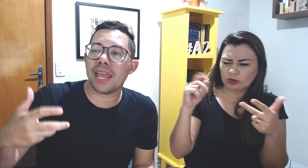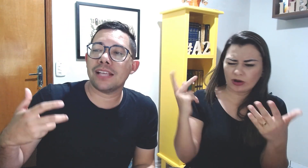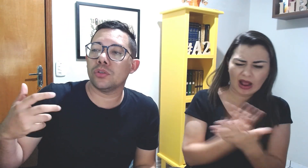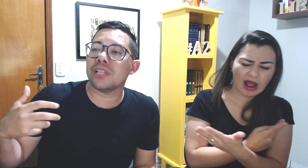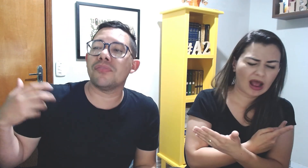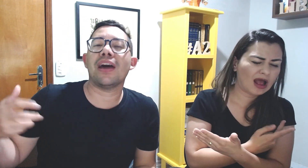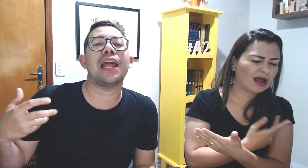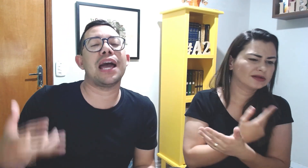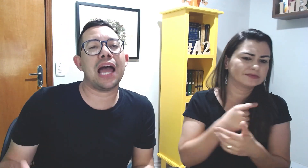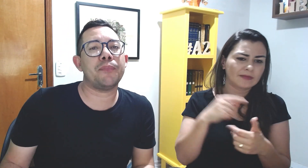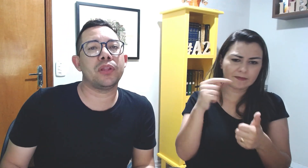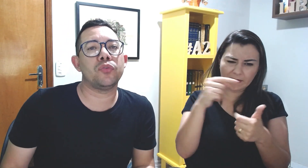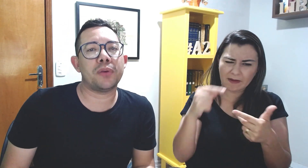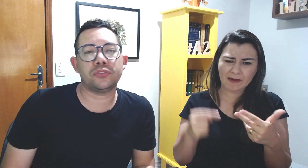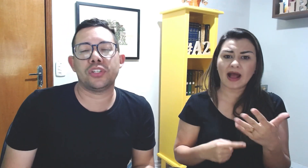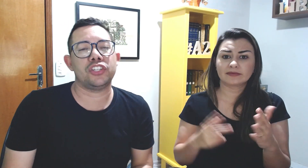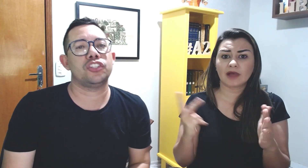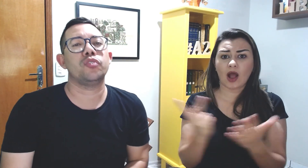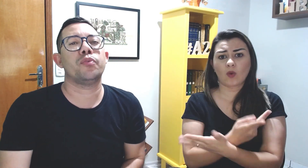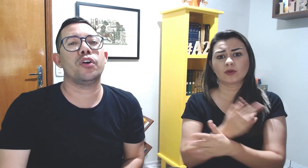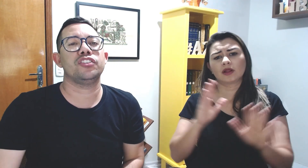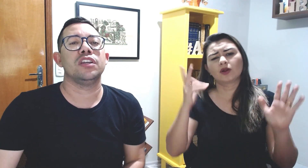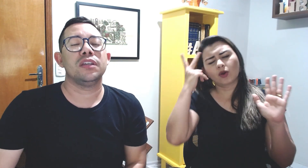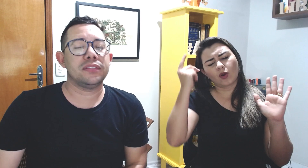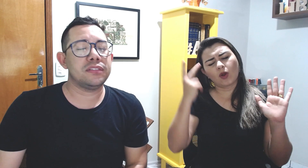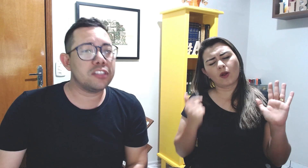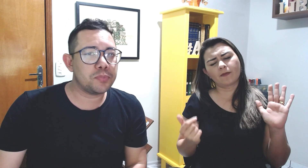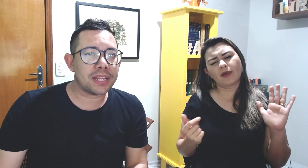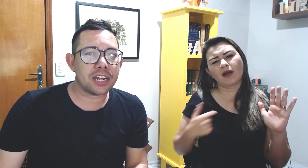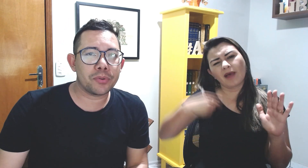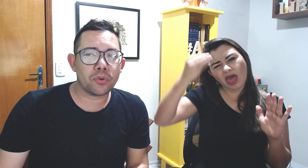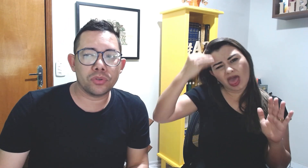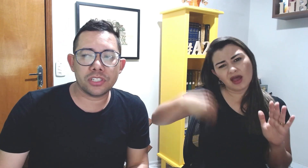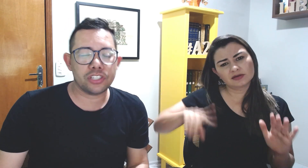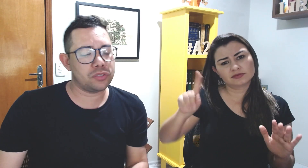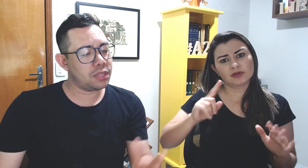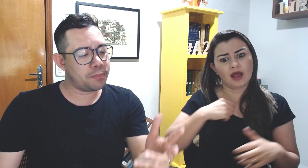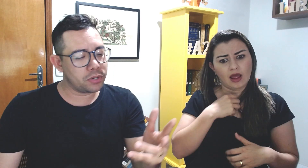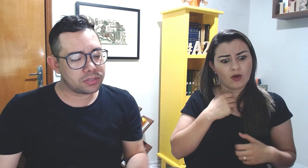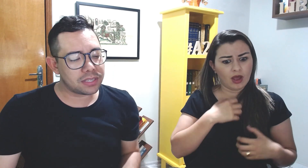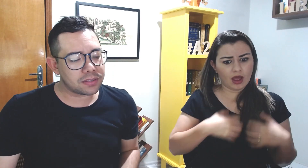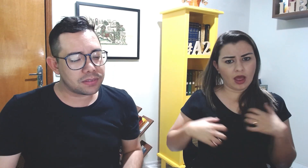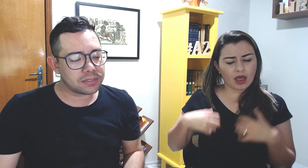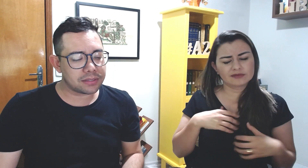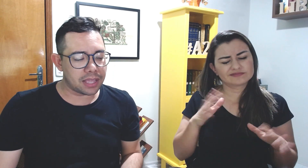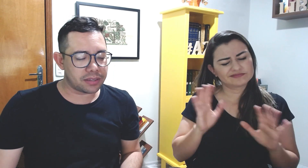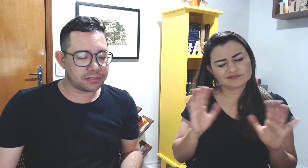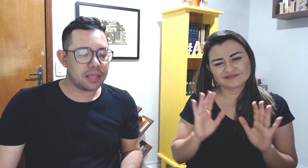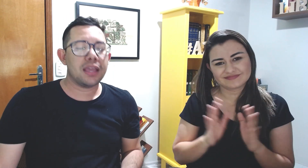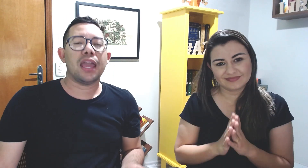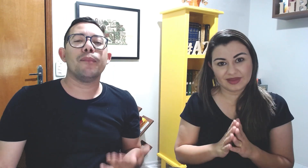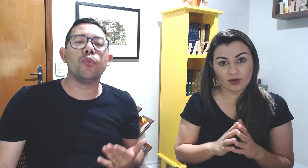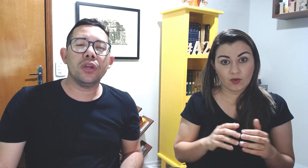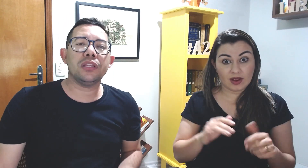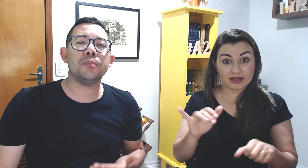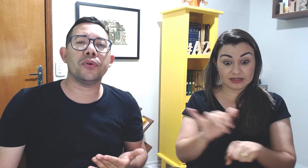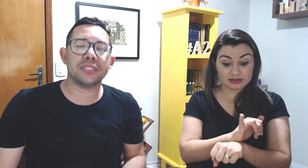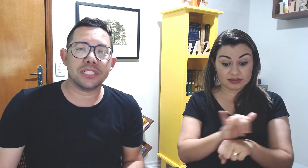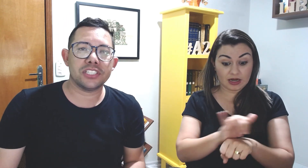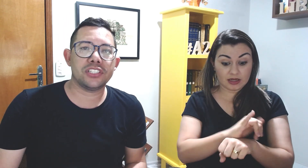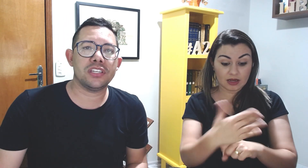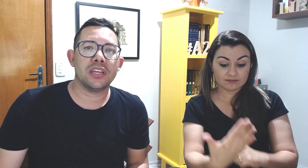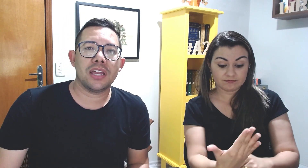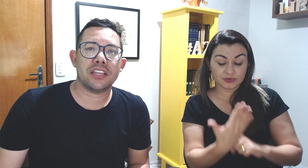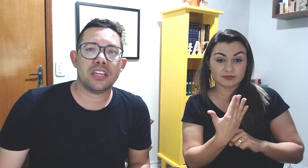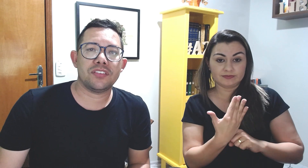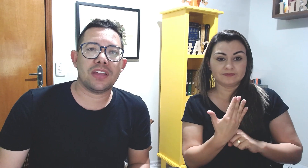da pressa ou da fala rápida do pastor. A gente não pode se desesperar por conta disso. É por isso que essas estratégias é muito